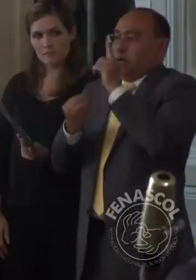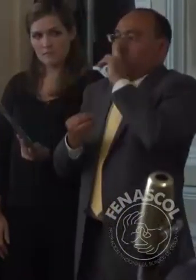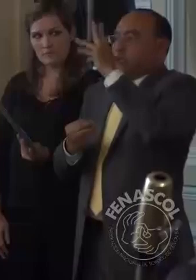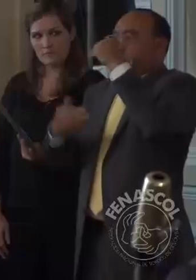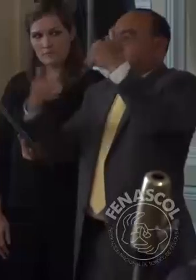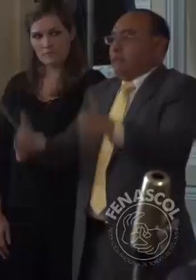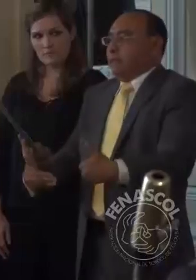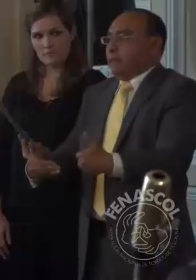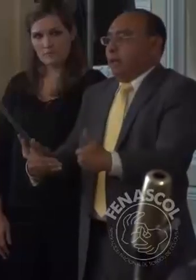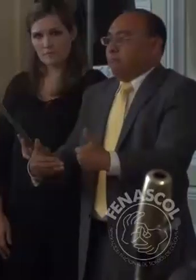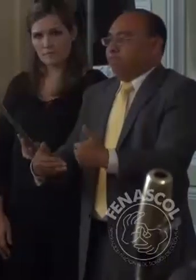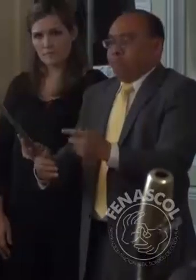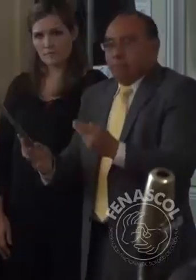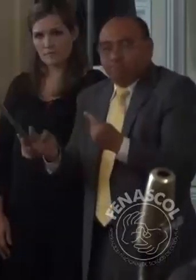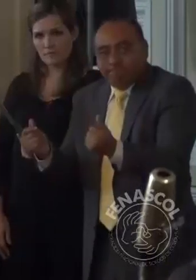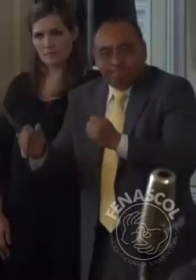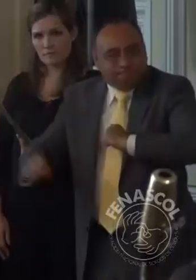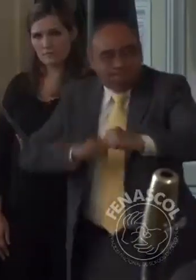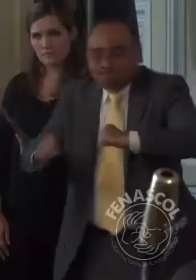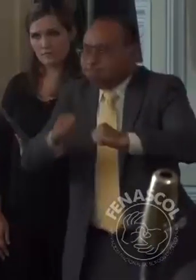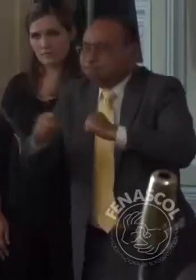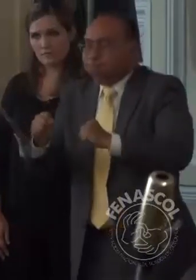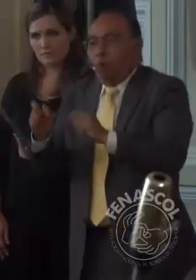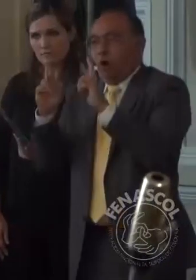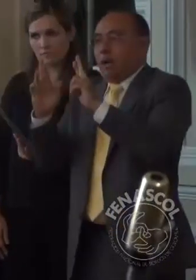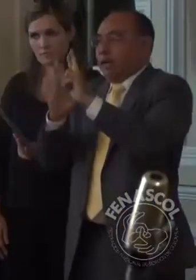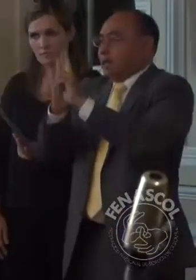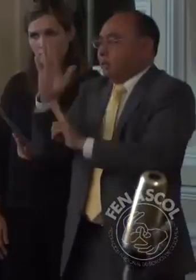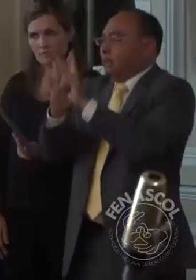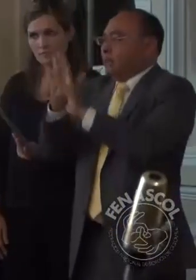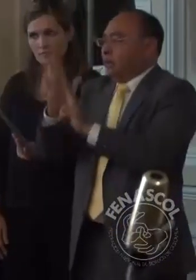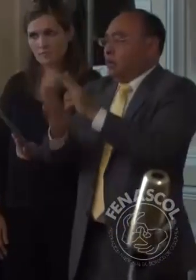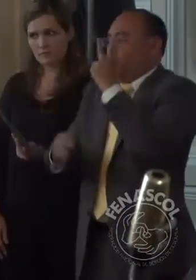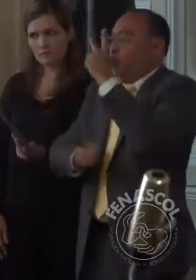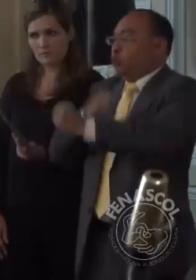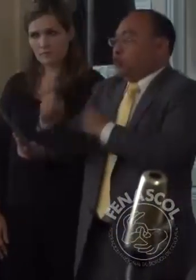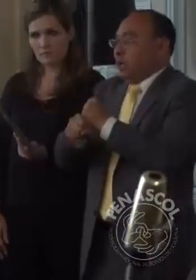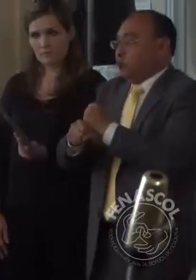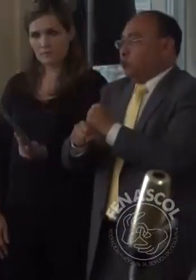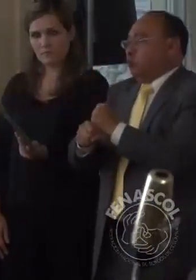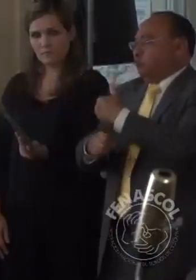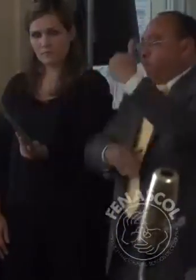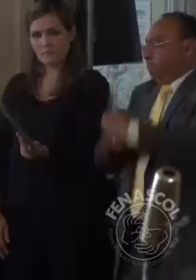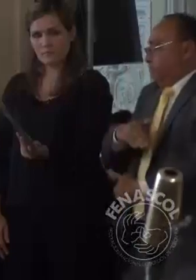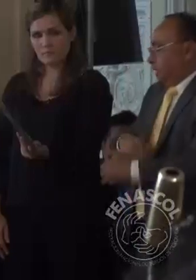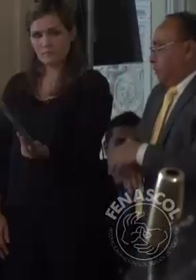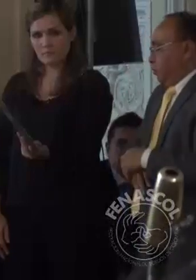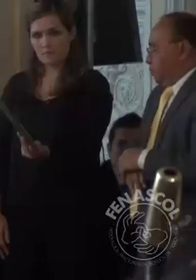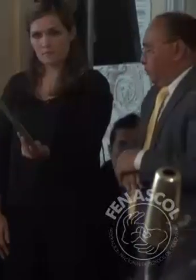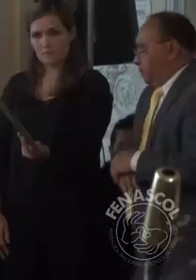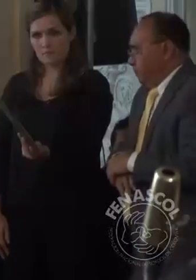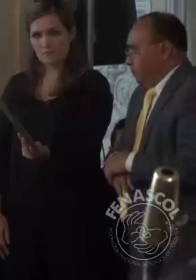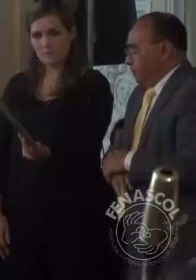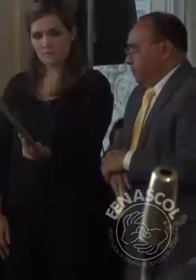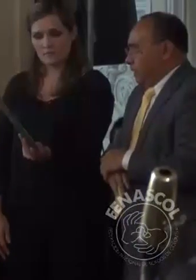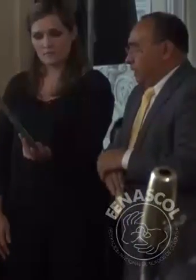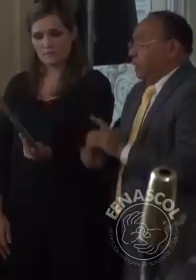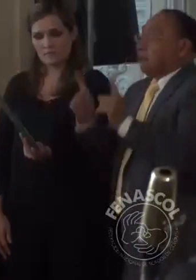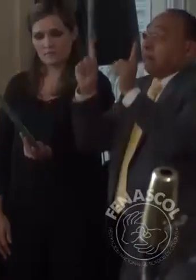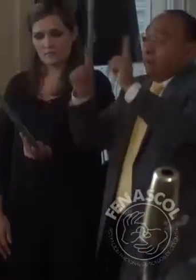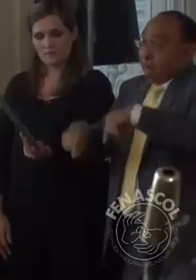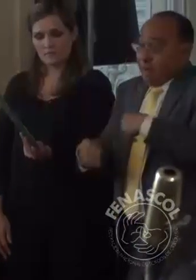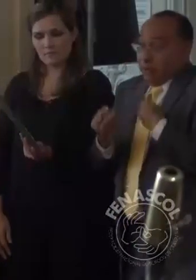años, y es responsabilidad del Consejo Nacional de Discapacidad. Nosotros vamos a continuar trabajando para que eso se